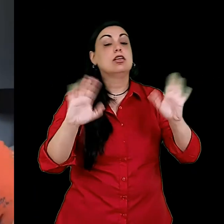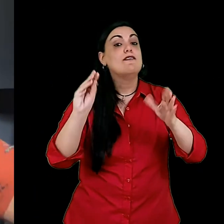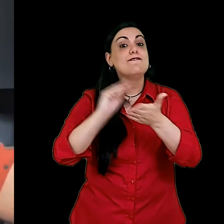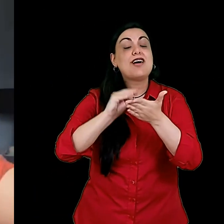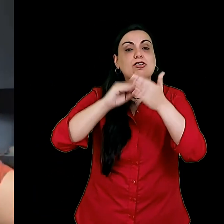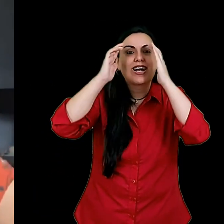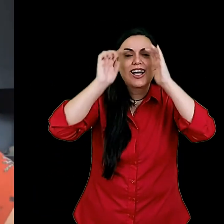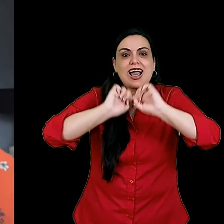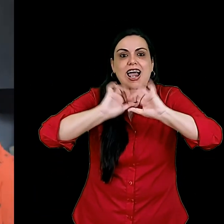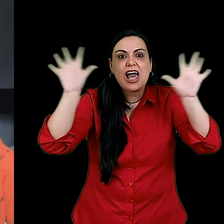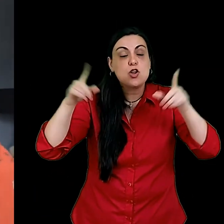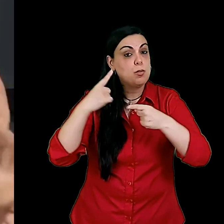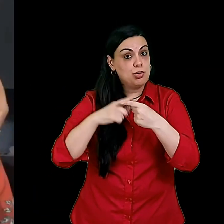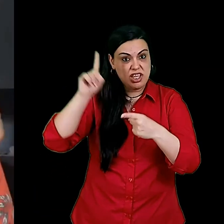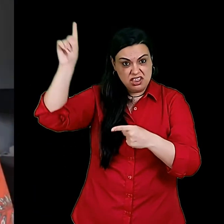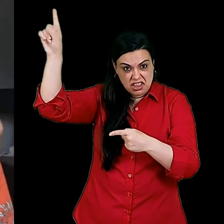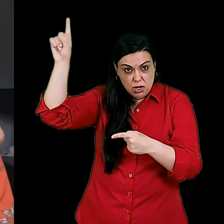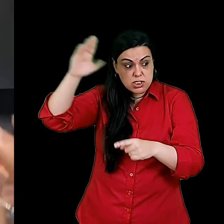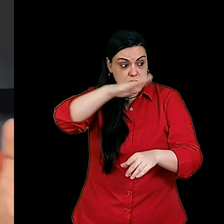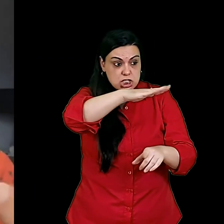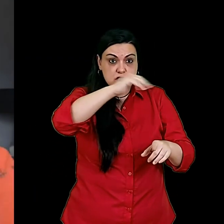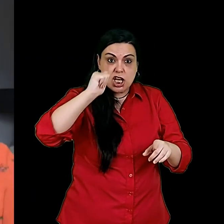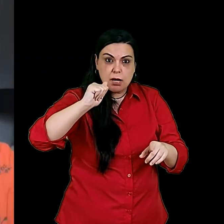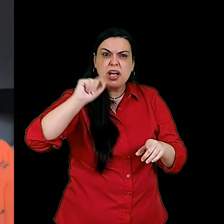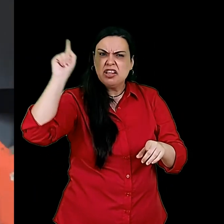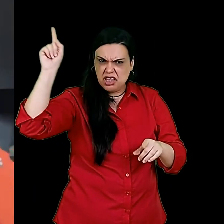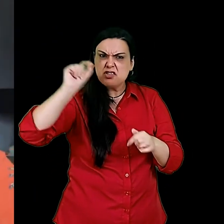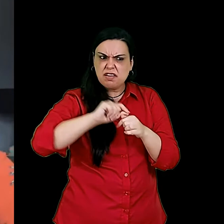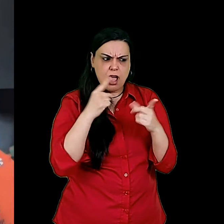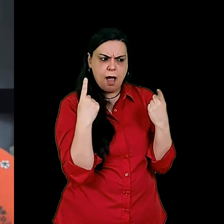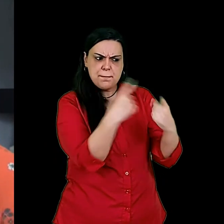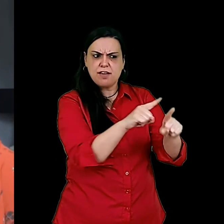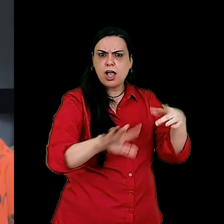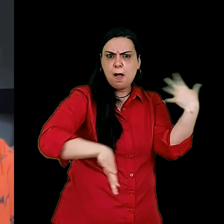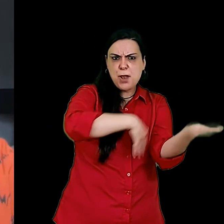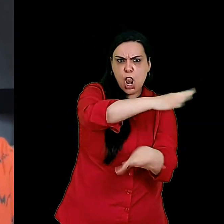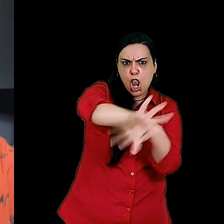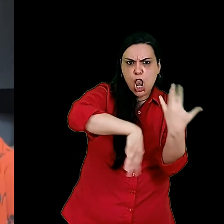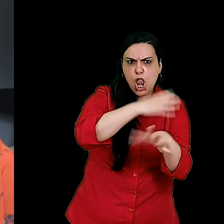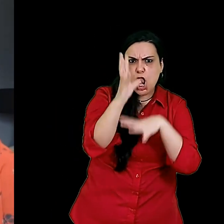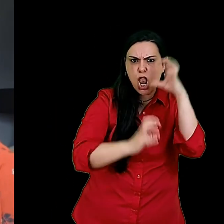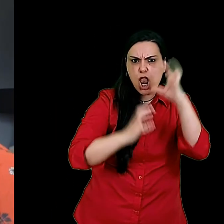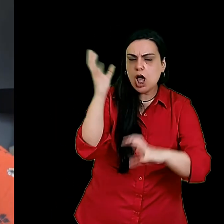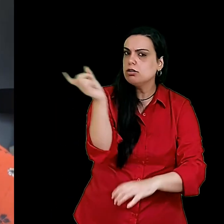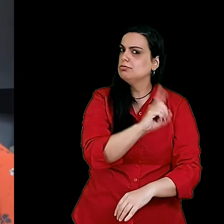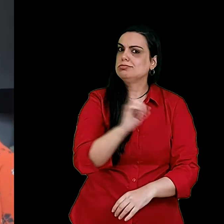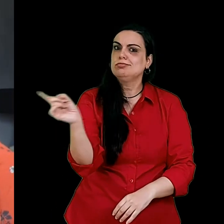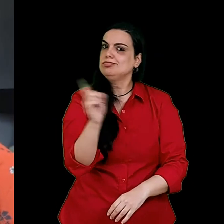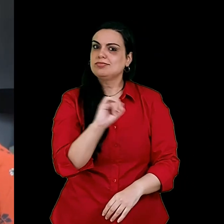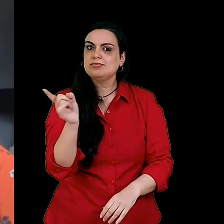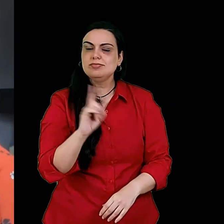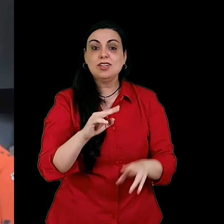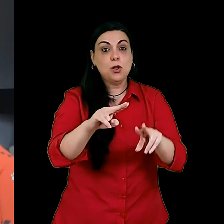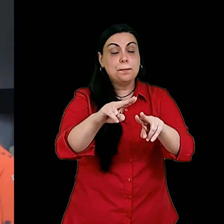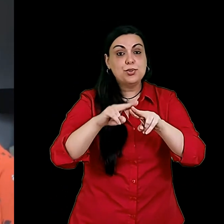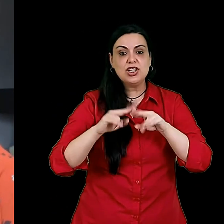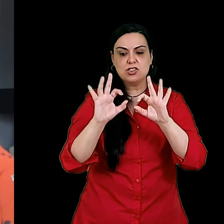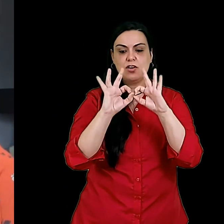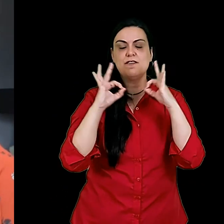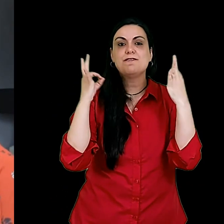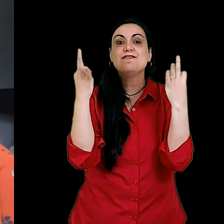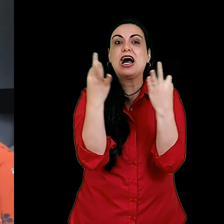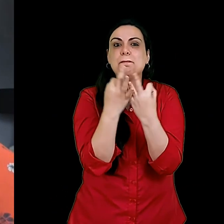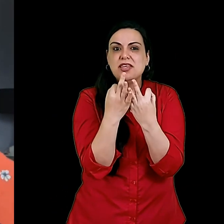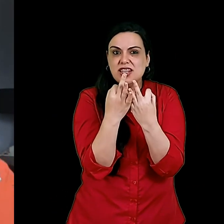acha que porque é de Deus não concorda, tá faltando clareza na chamada, porque Deus não vai descumprir princípios para cumprir